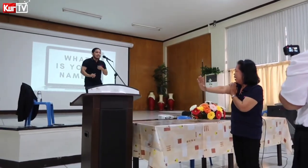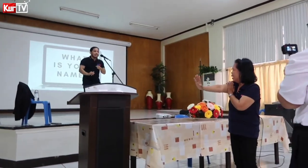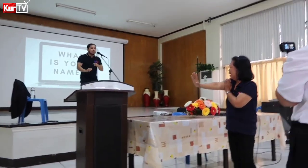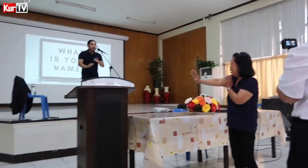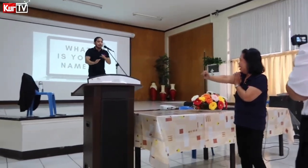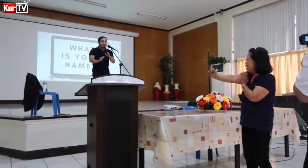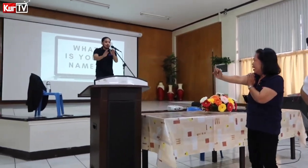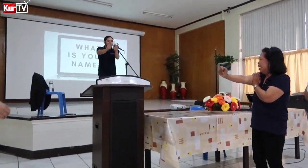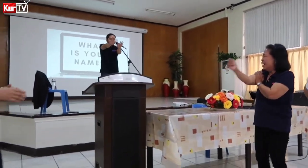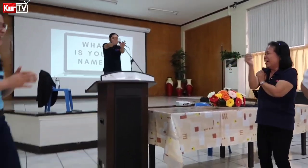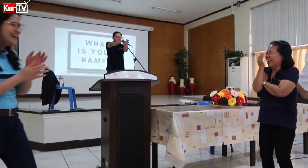tama yan. Uy! Ito!